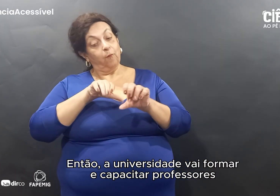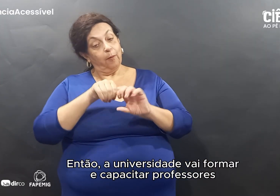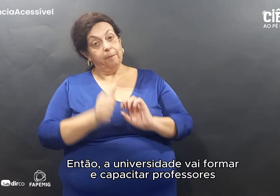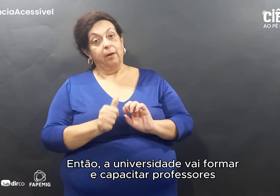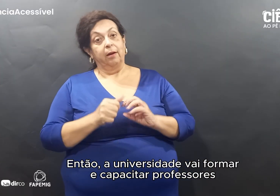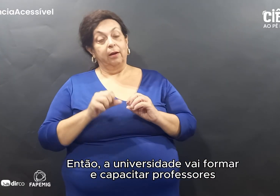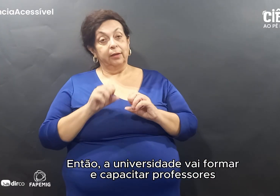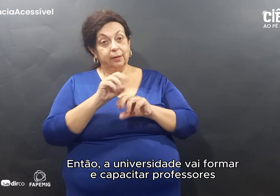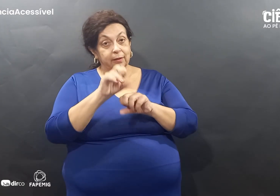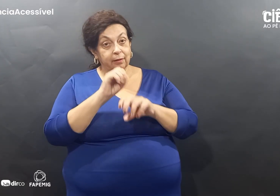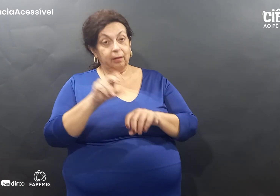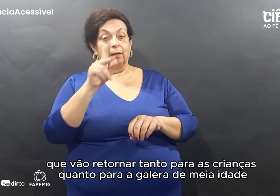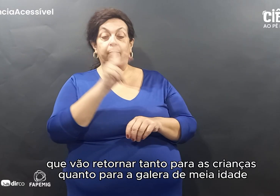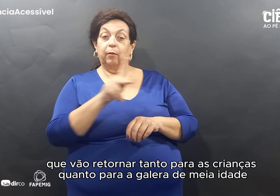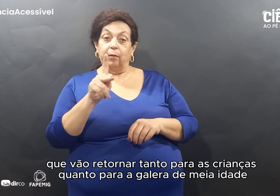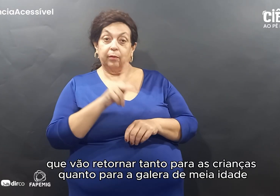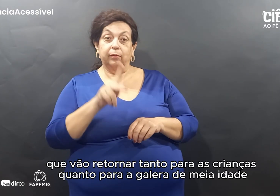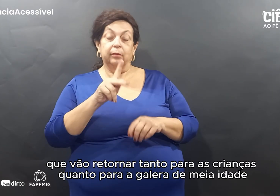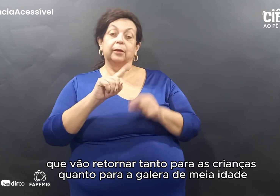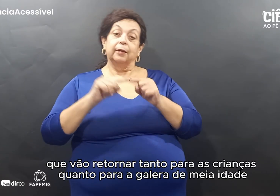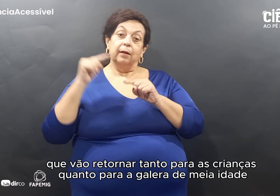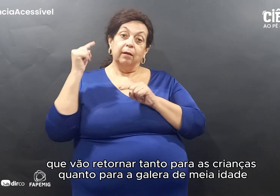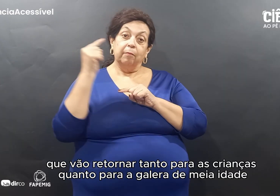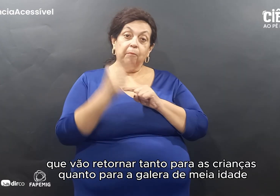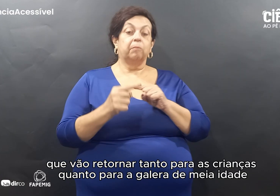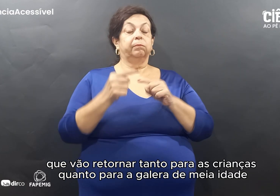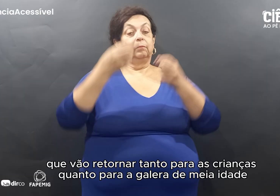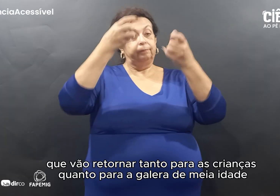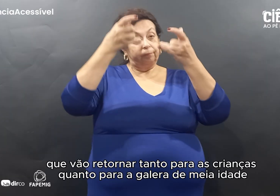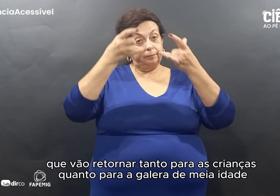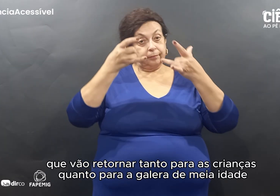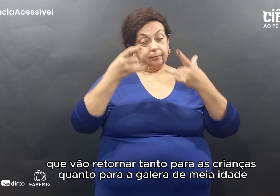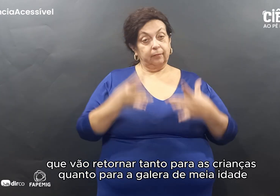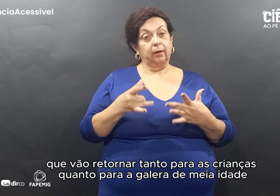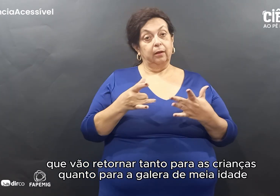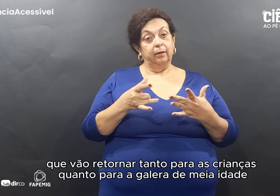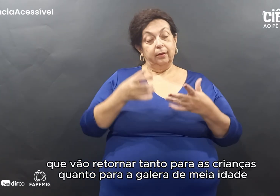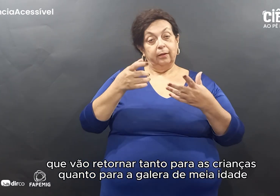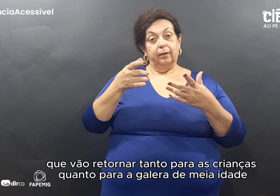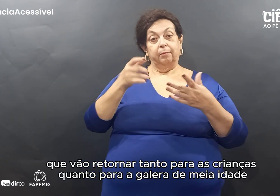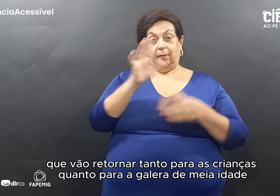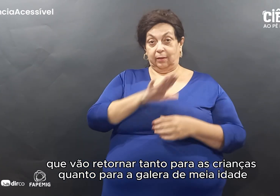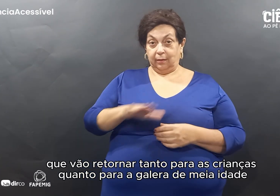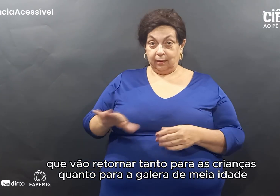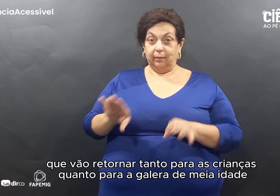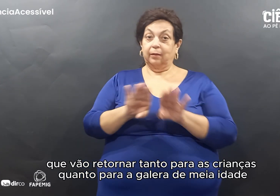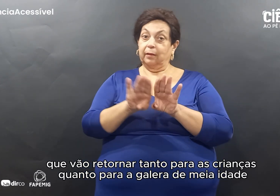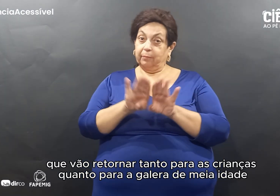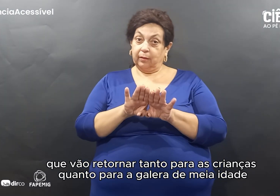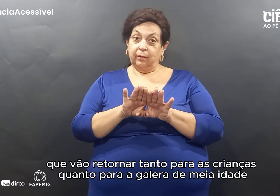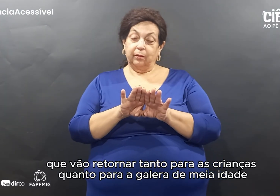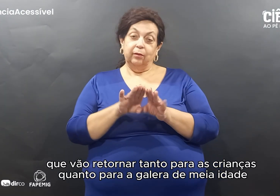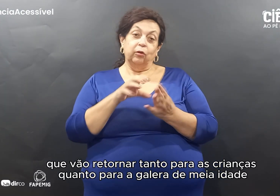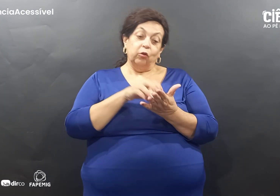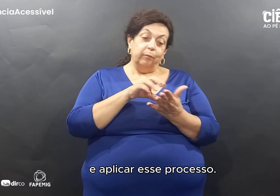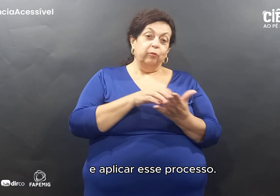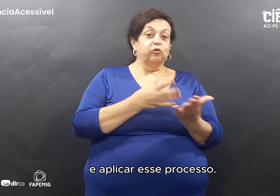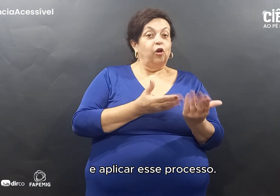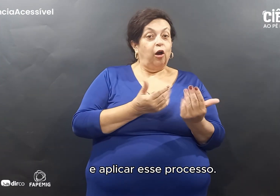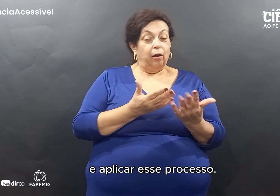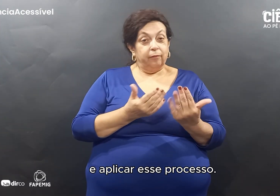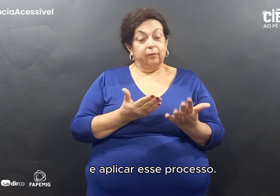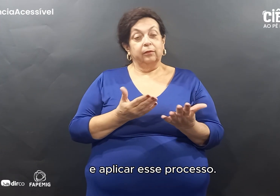capacitar professores que vão retornar tanto para as crianças quanto para a galera de média idade